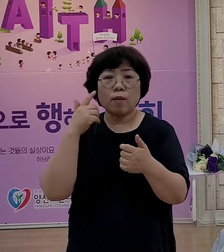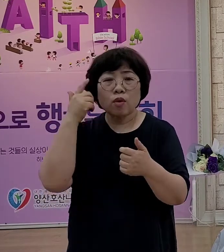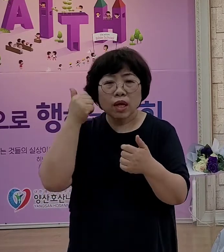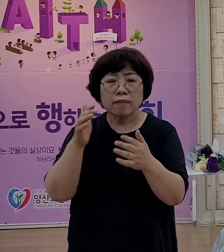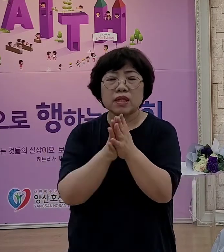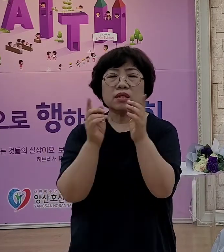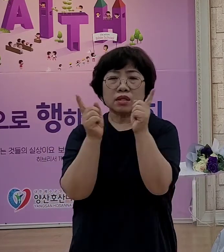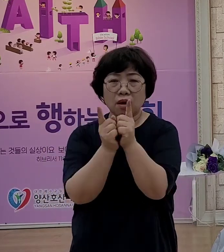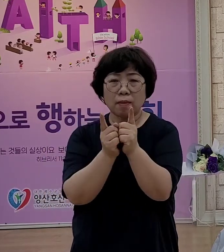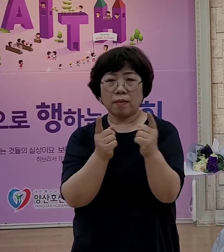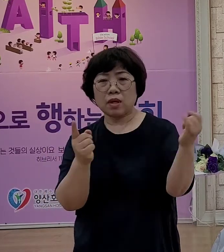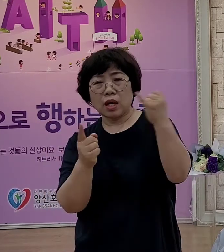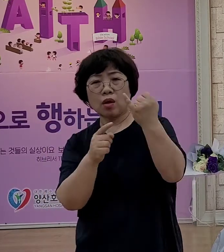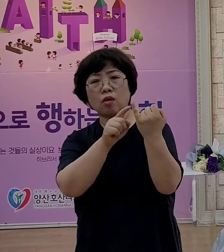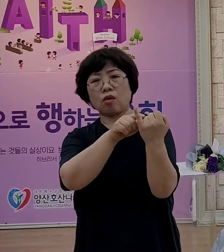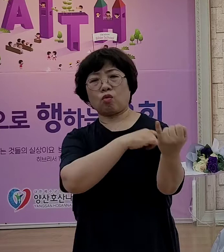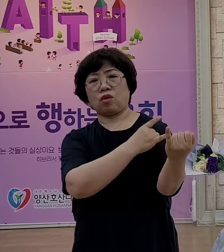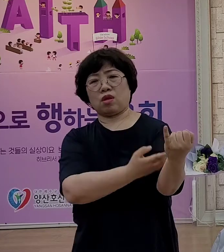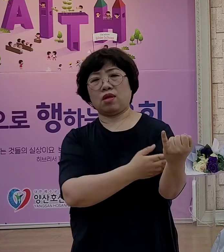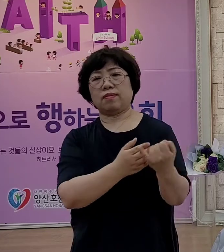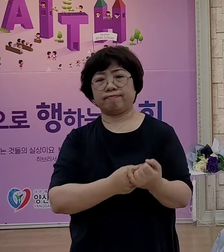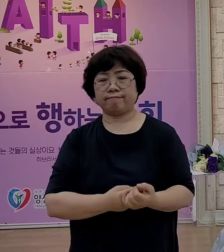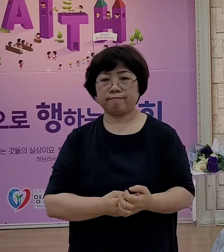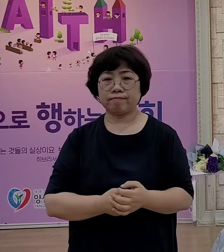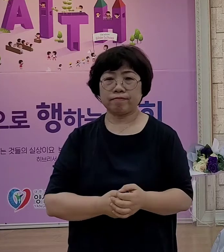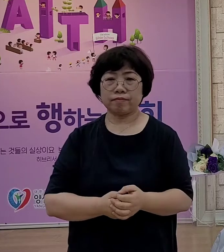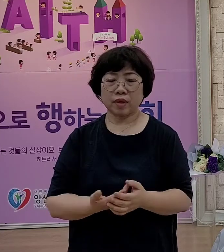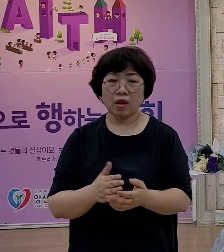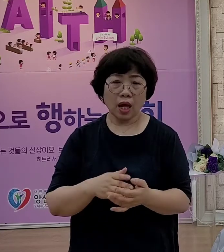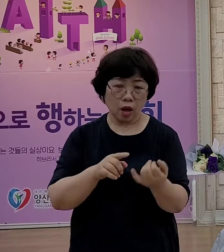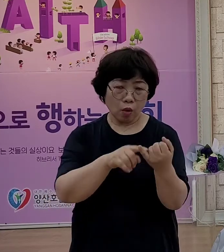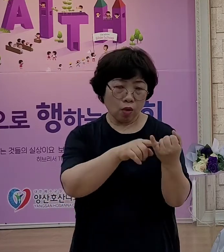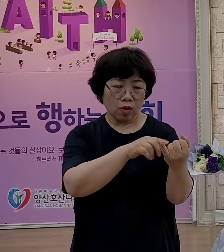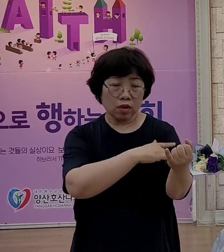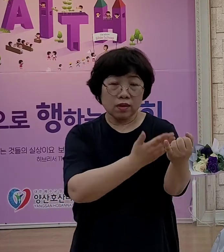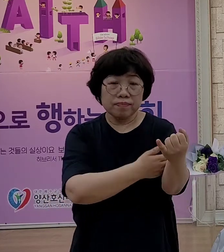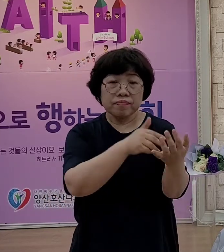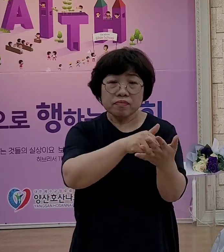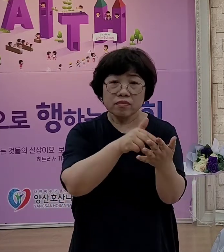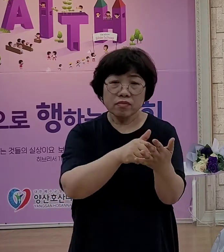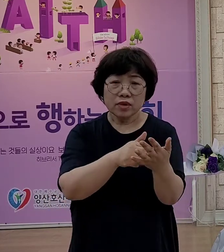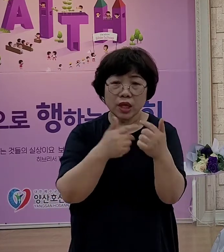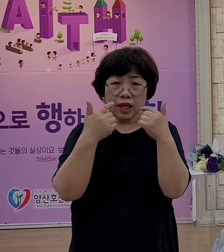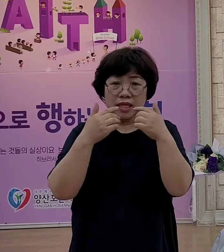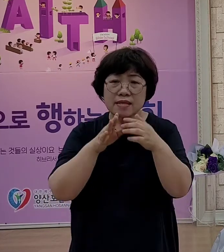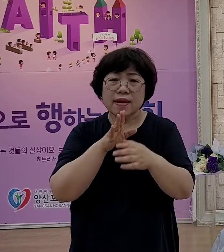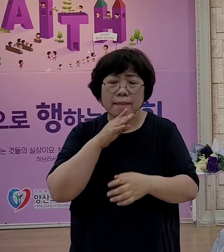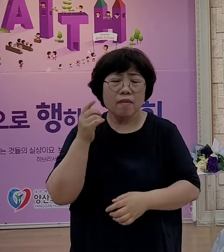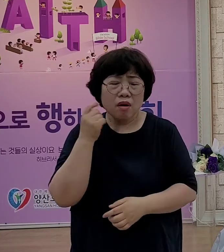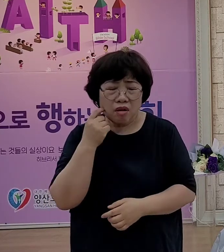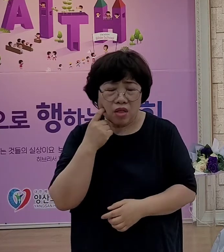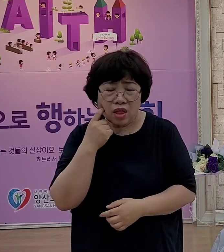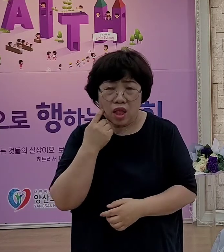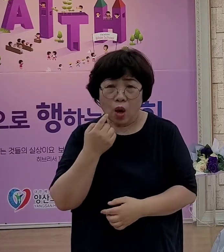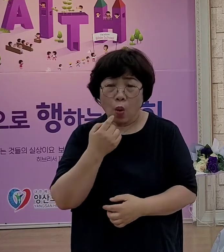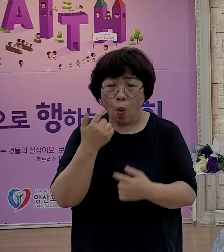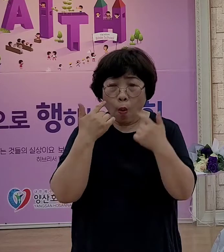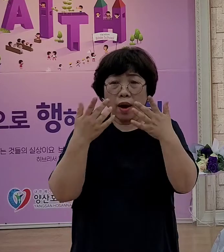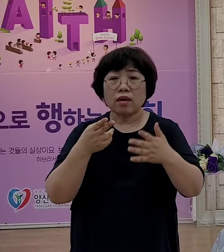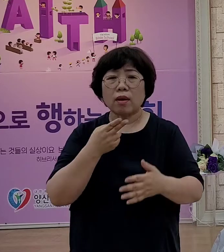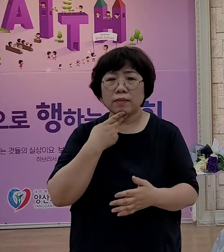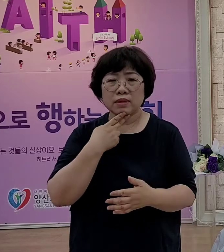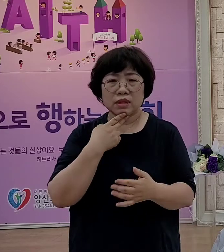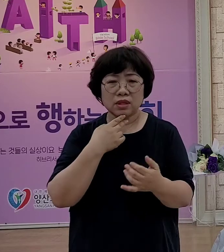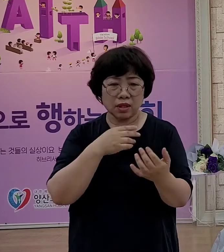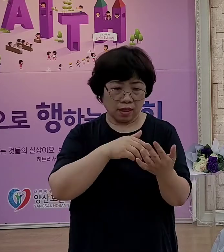이 사실 여부를 판단하지 않고 만약에 그 권사님이 아이고 우리 목사님이 저런 사람이고 그냥 그